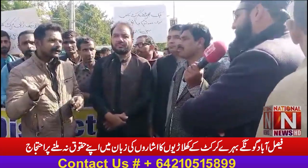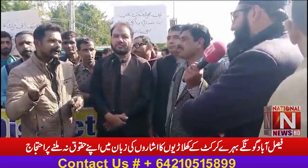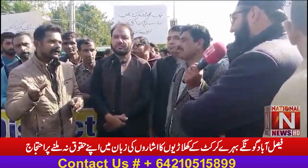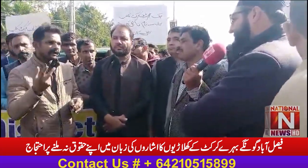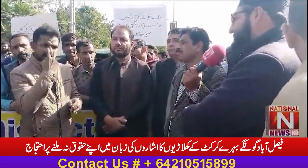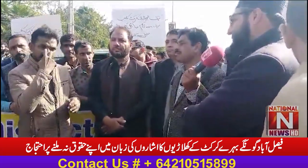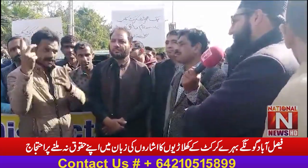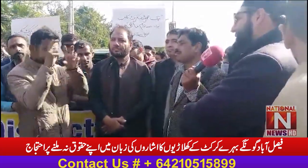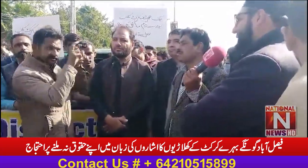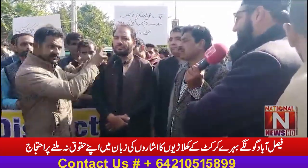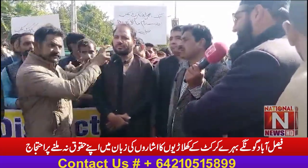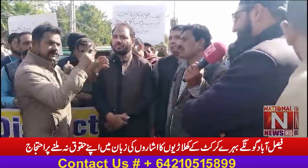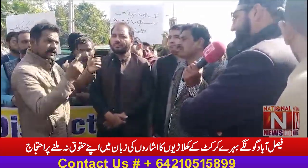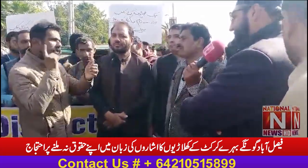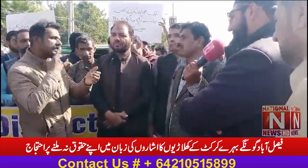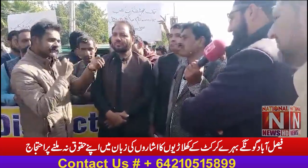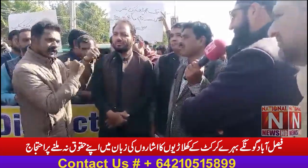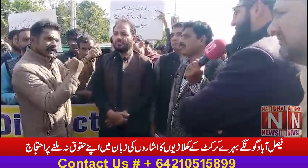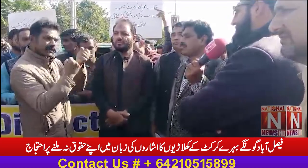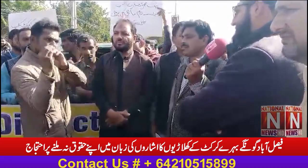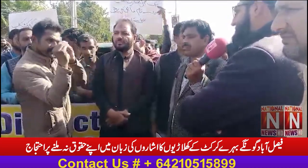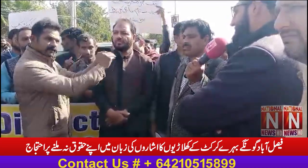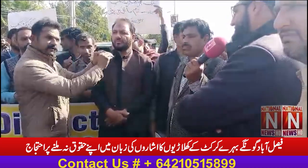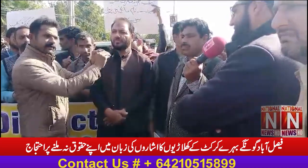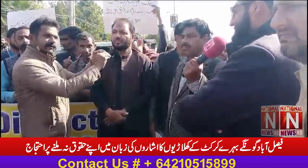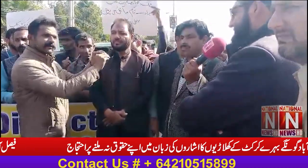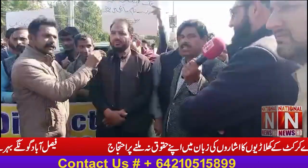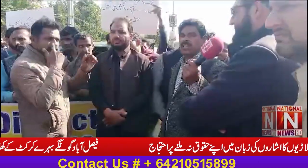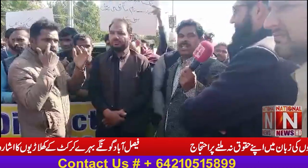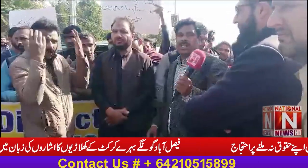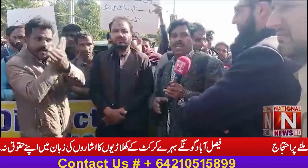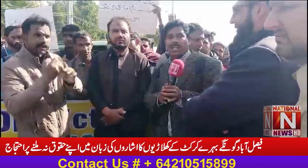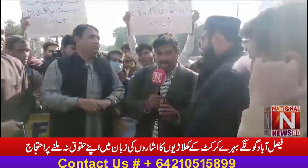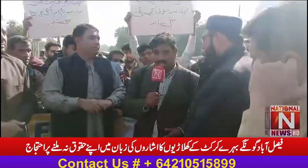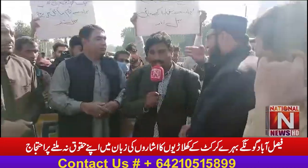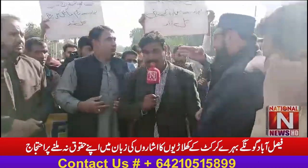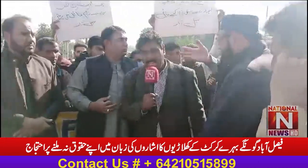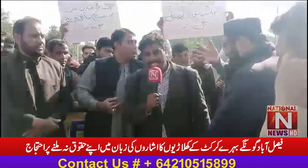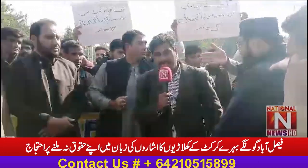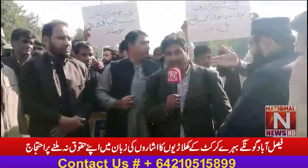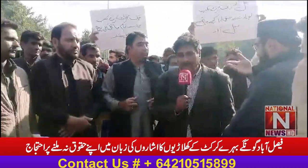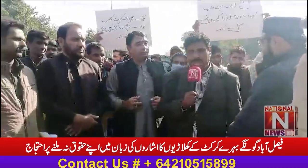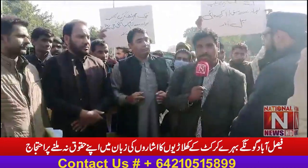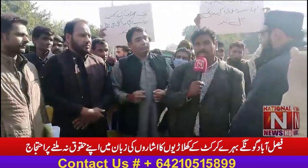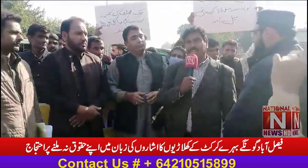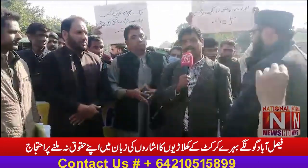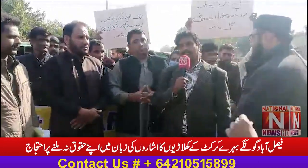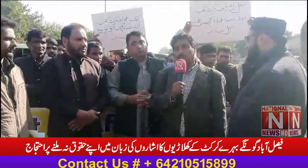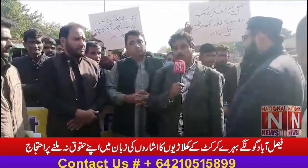अजी आब किसीती रहती चैलतrice wearing the चाहता हुए